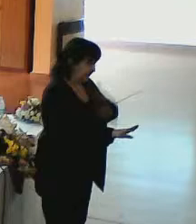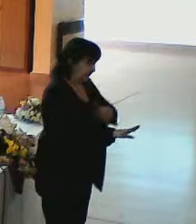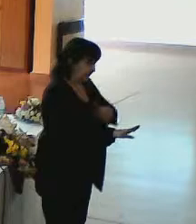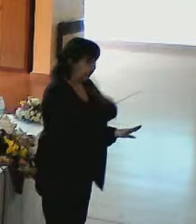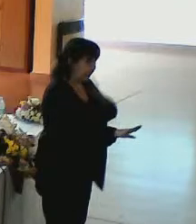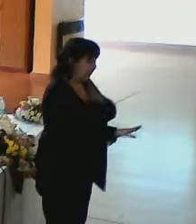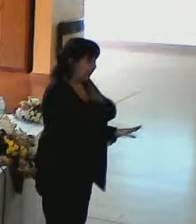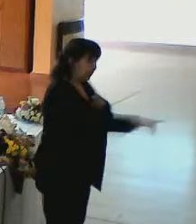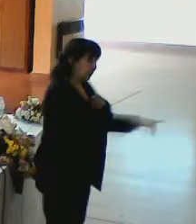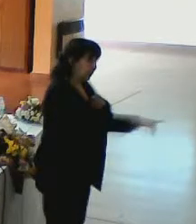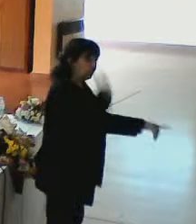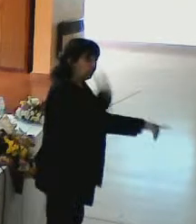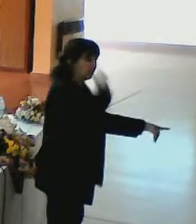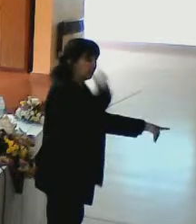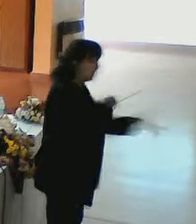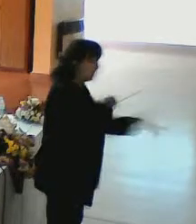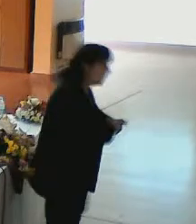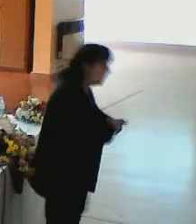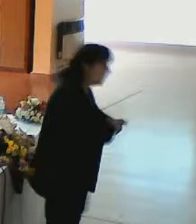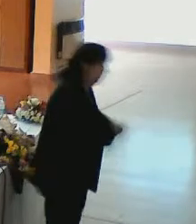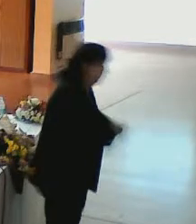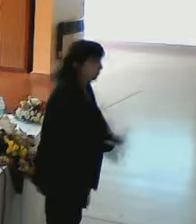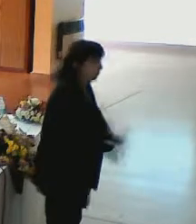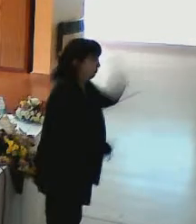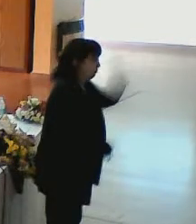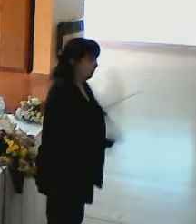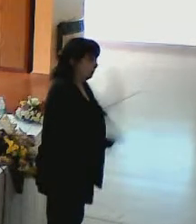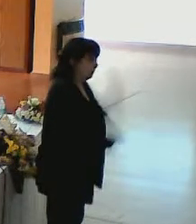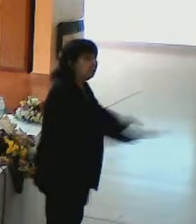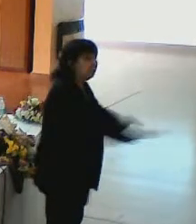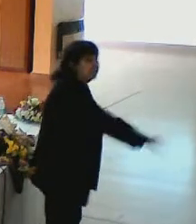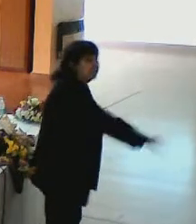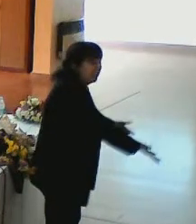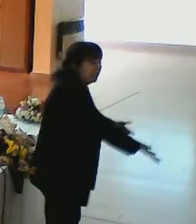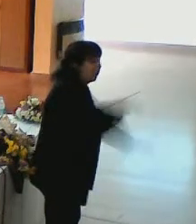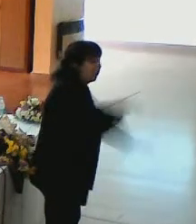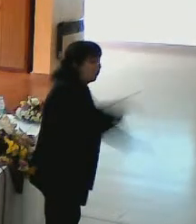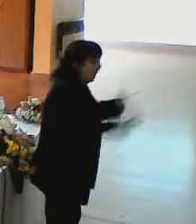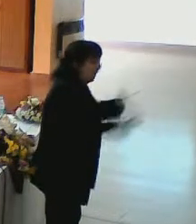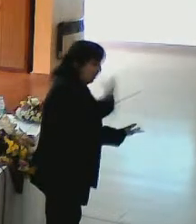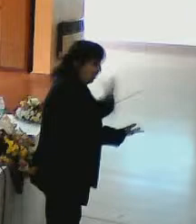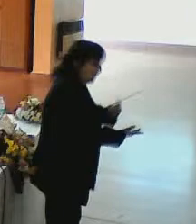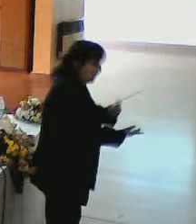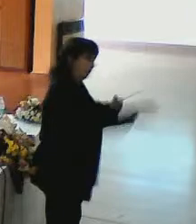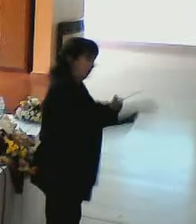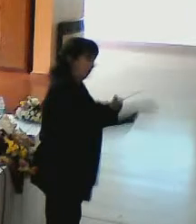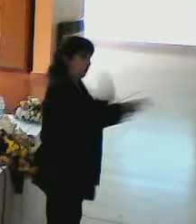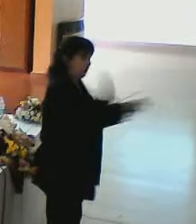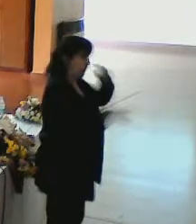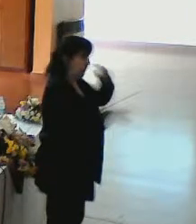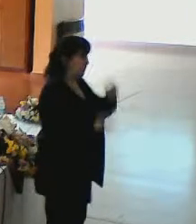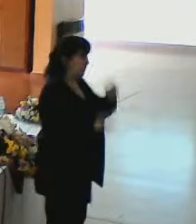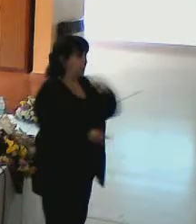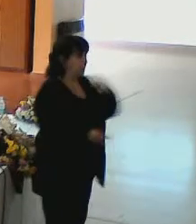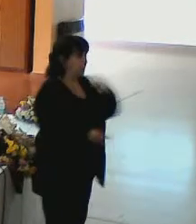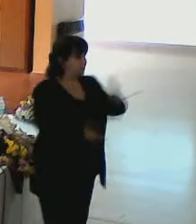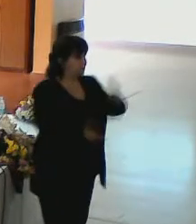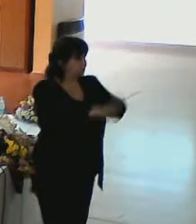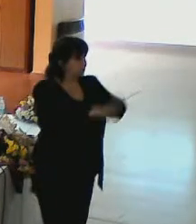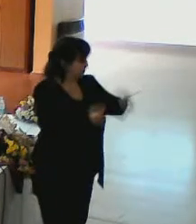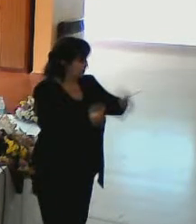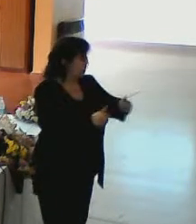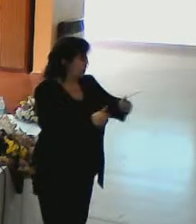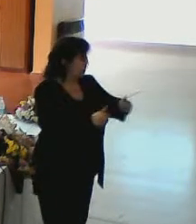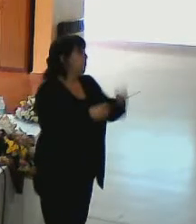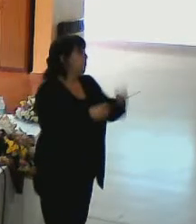Es decir, que es intenso y es consistente con la edad. Y que al menos esto se dé en todo ambiente. Porque un chico que